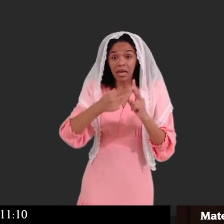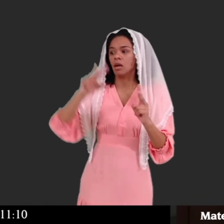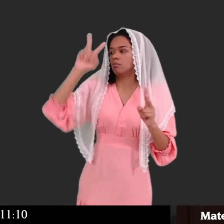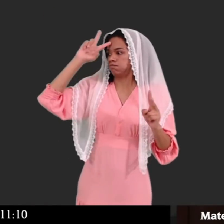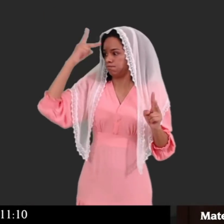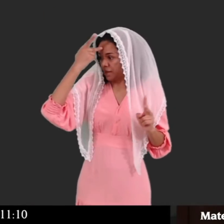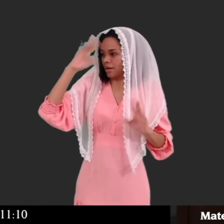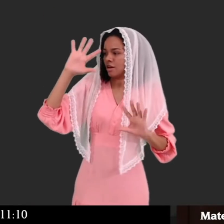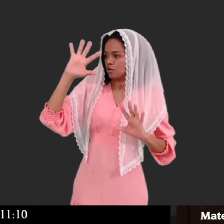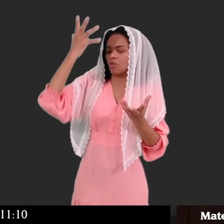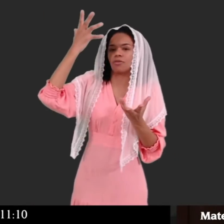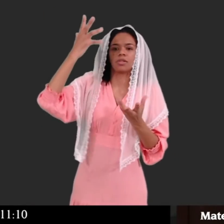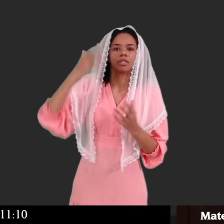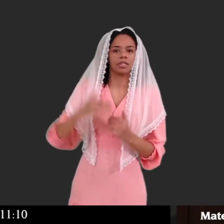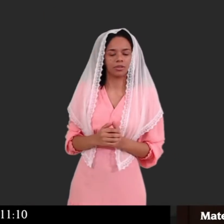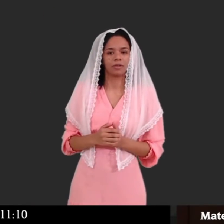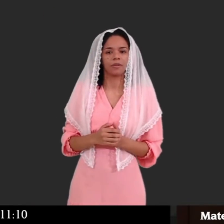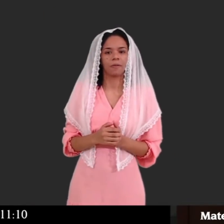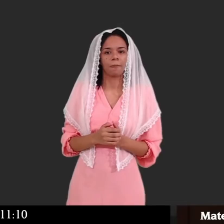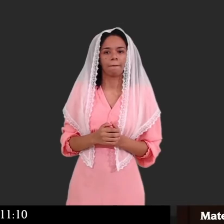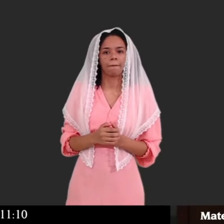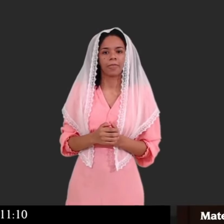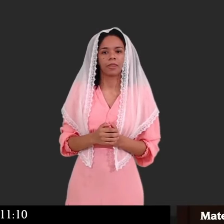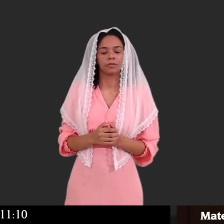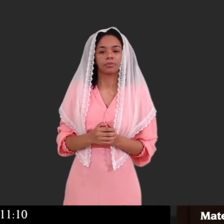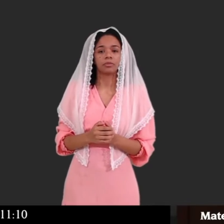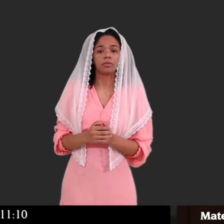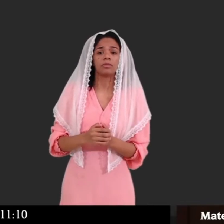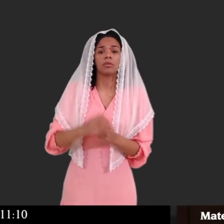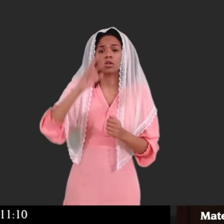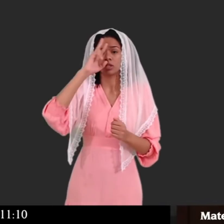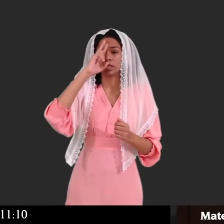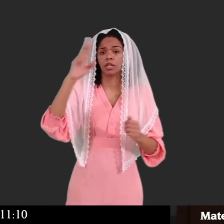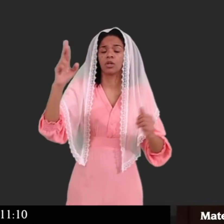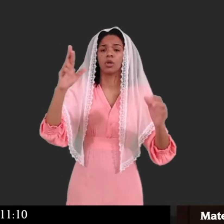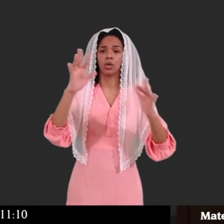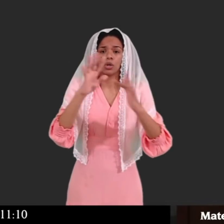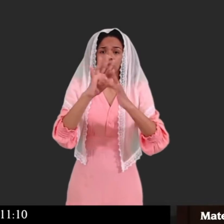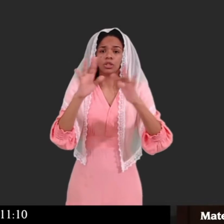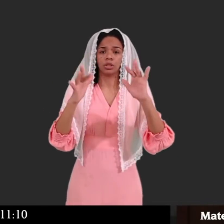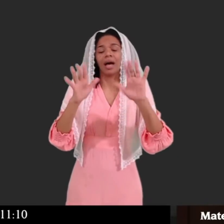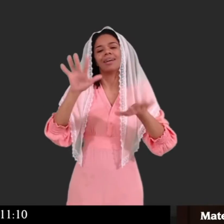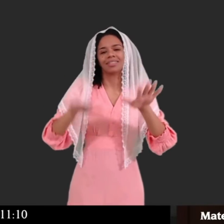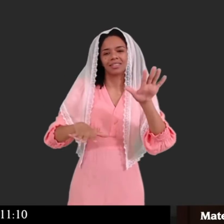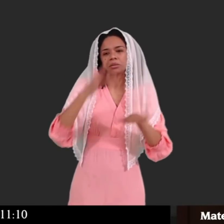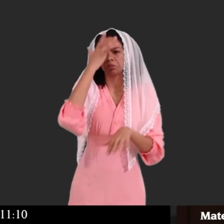precisa de todo mundo gostar de você. O Senhor Jesus, eles não gostavam todos dele. Tem alguém que não gosta de você?